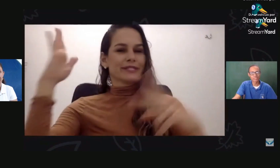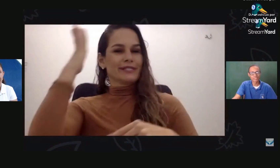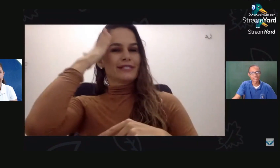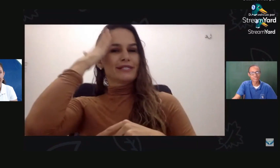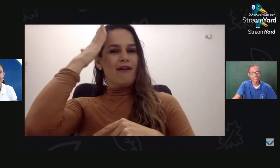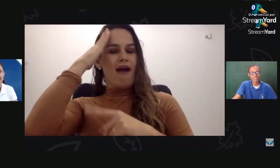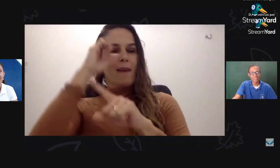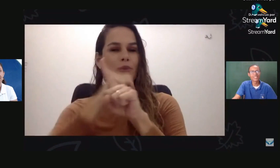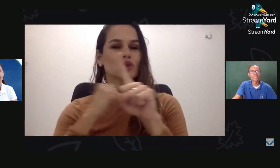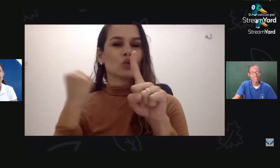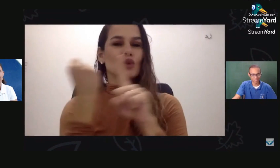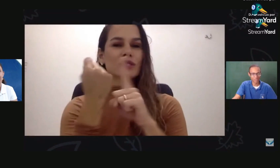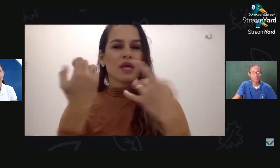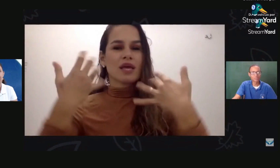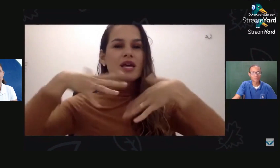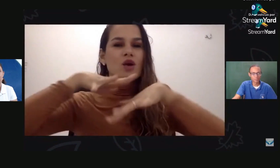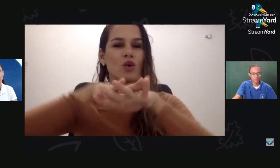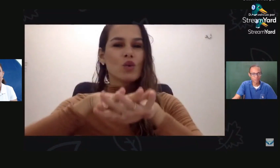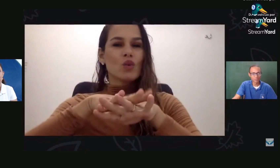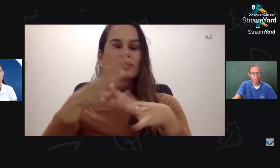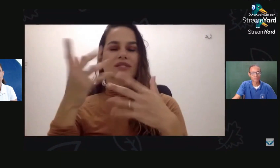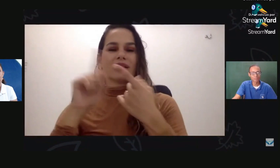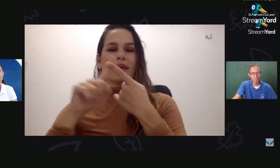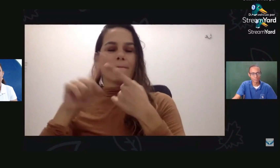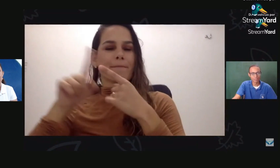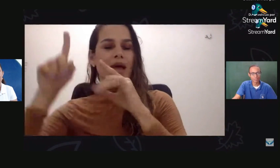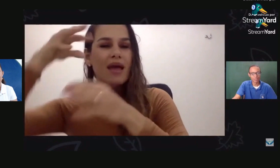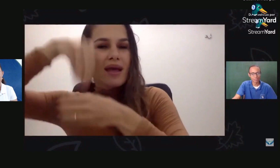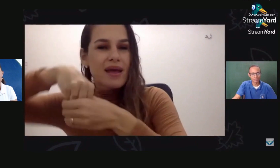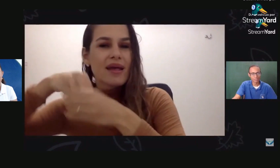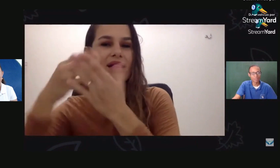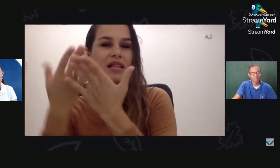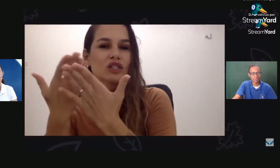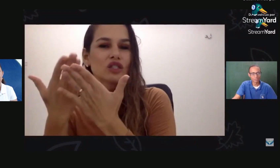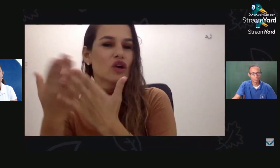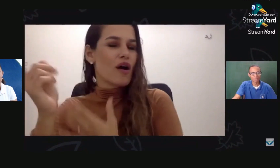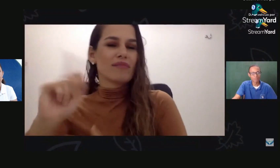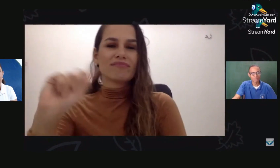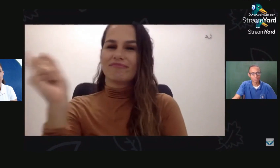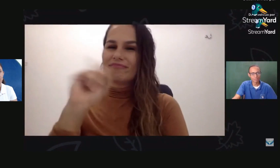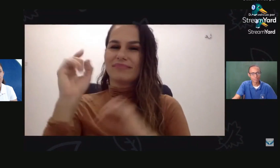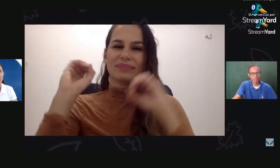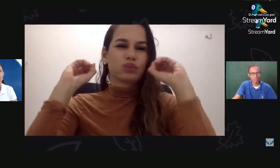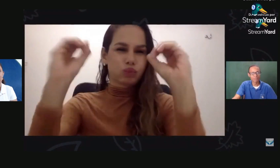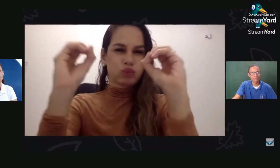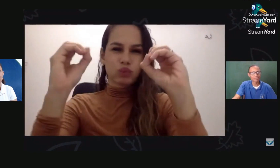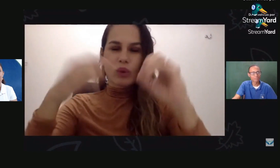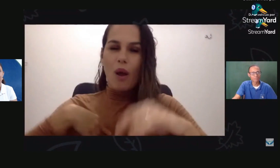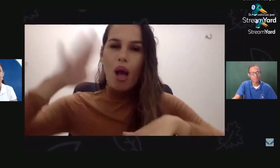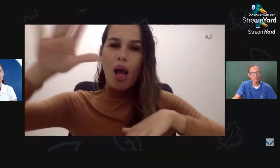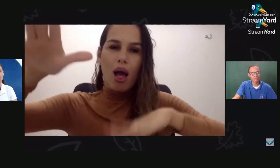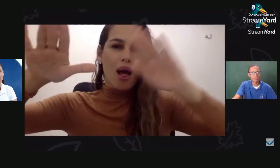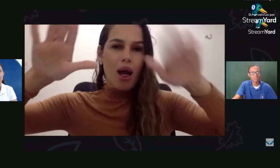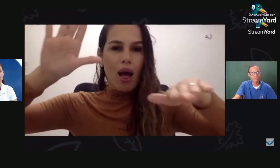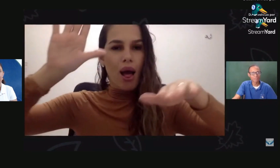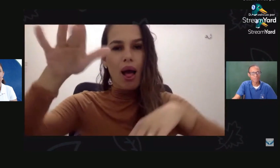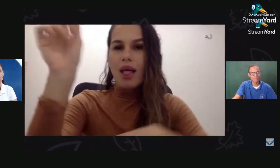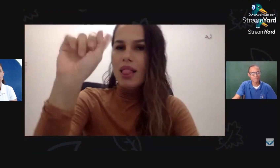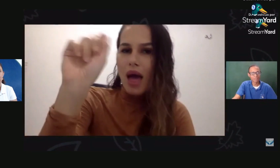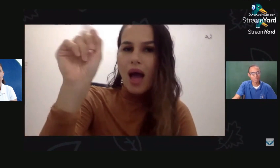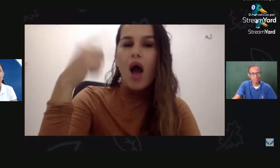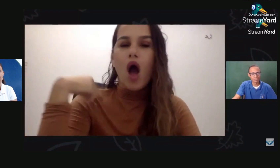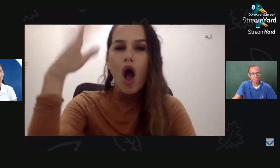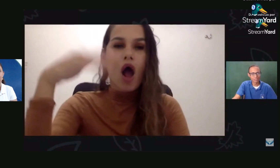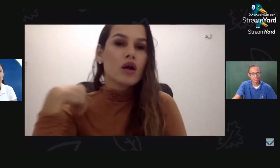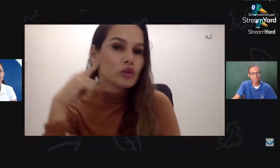muita paciência, né? A sociedade precisa entender sobre essa questão da inclusão de verdade.